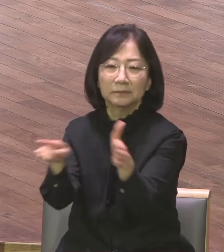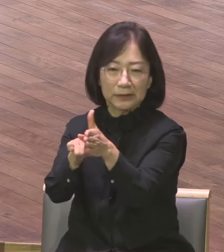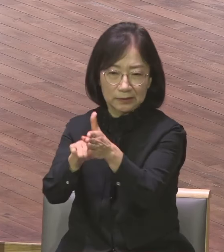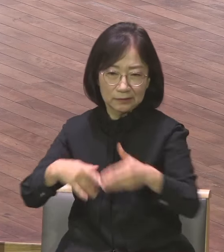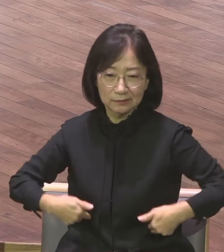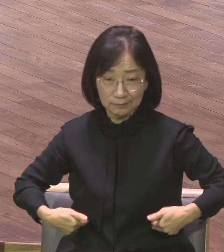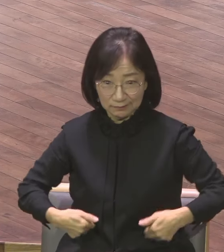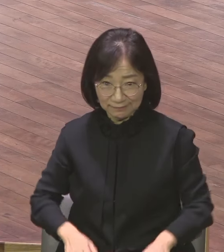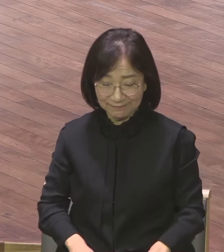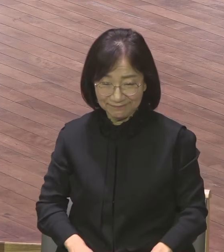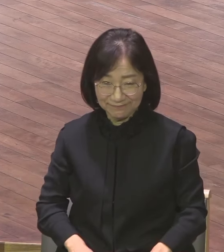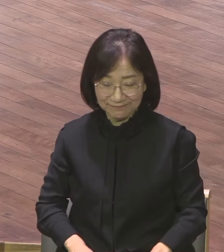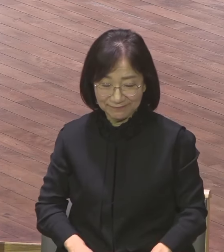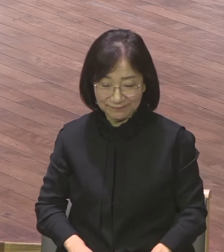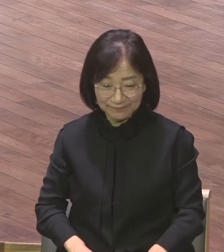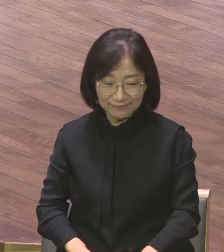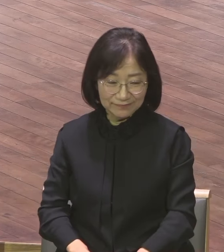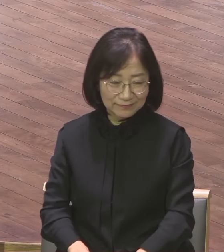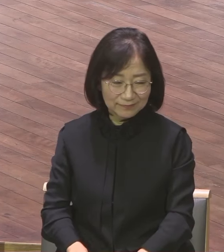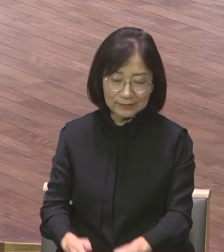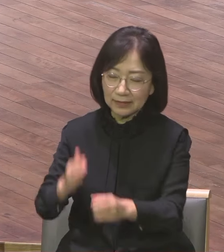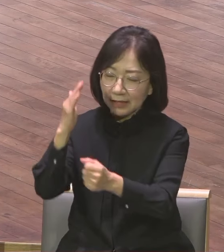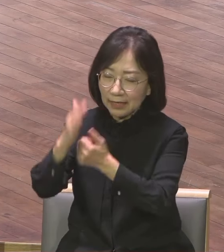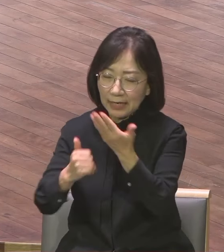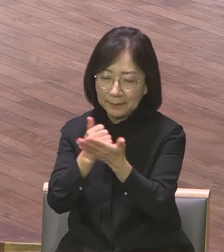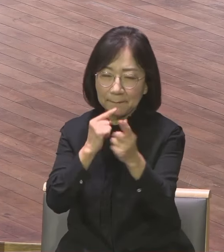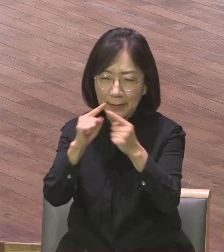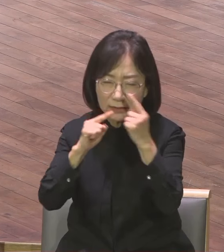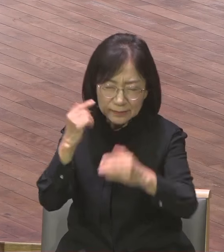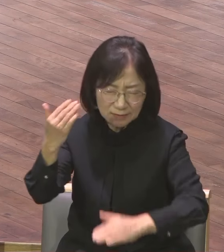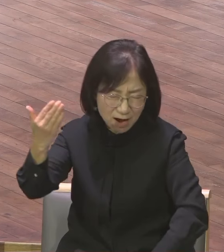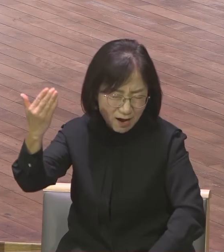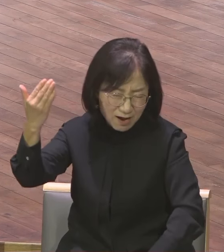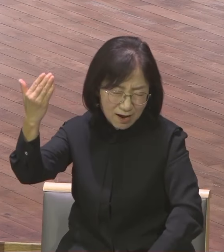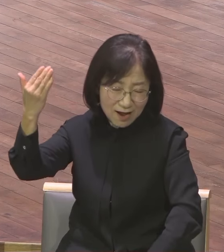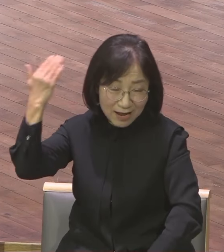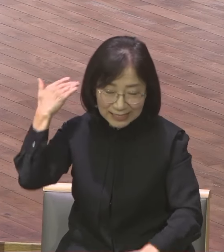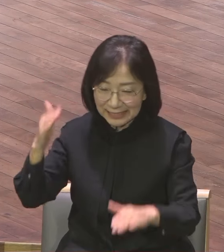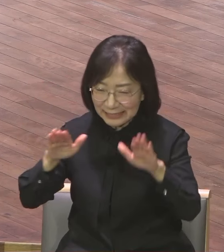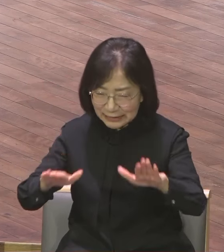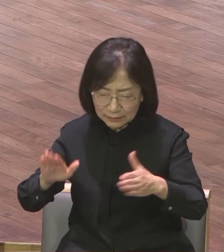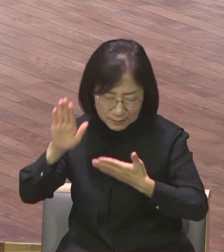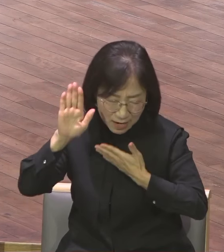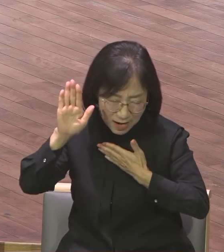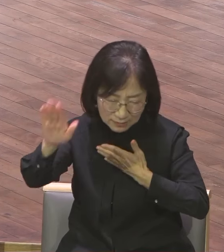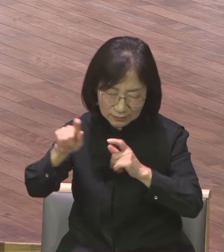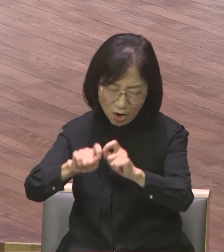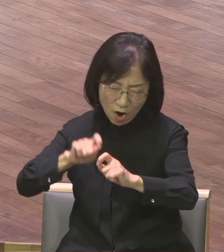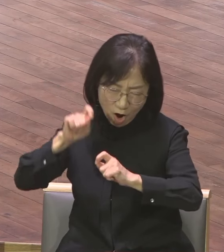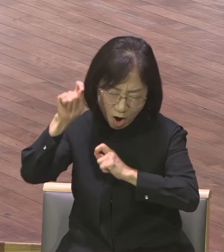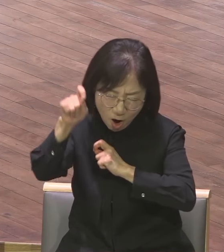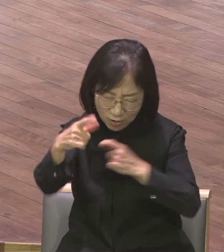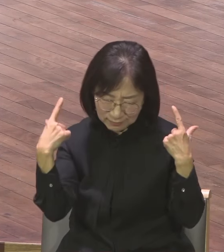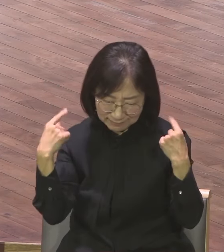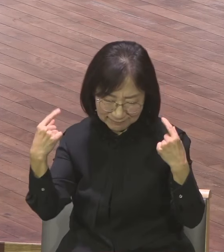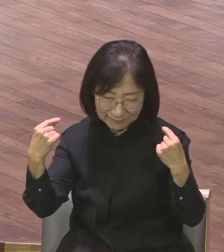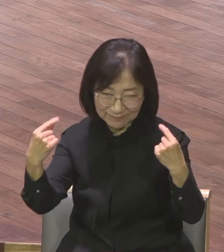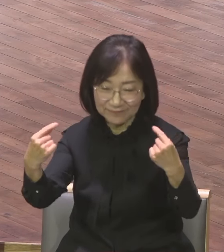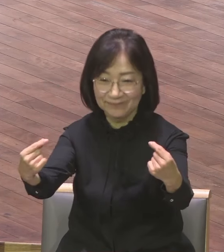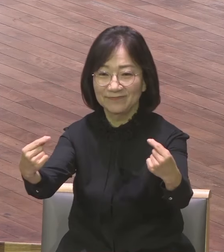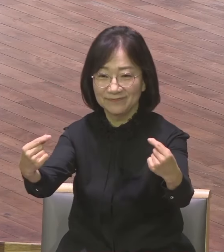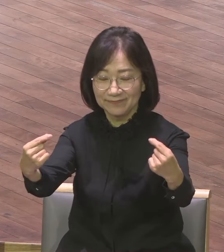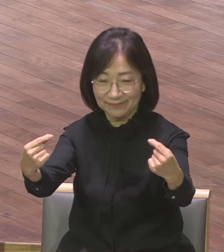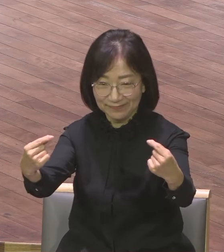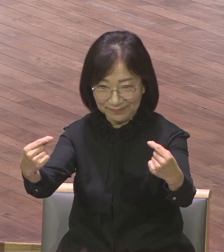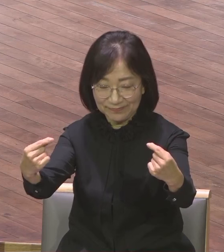성경 하나님의 말씀은 어제나 오늘이나 영원토록 동일한 유일성의 진리가